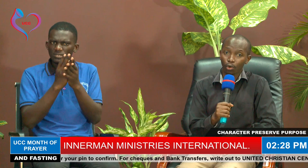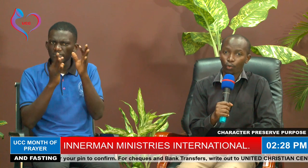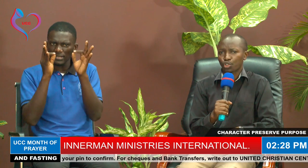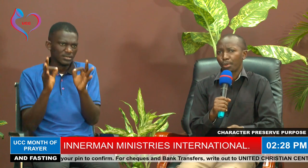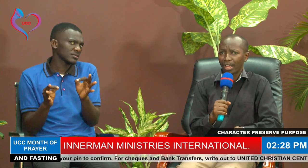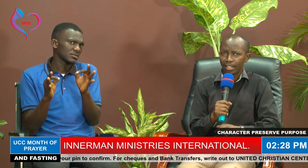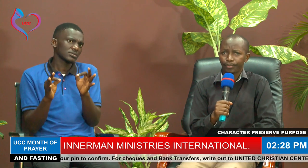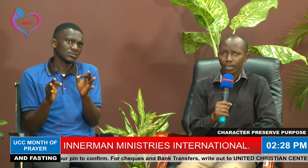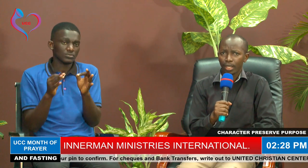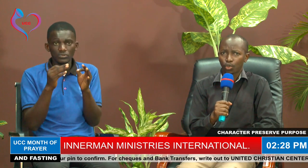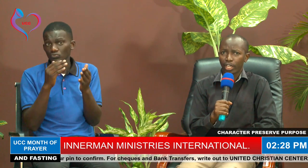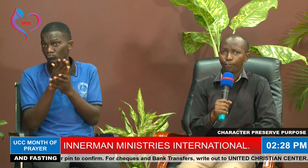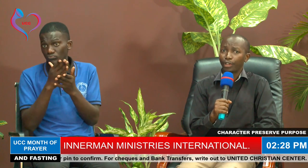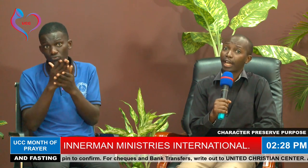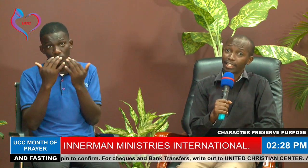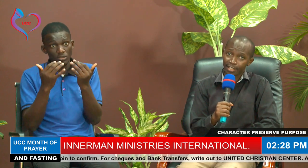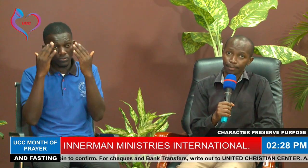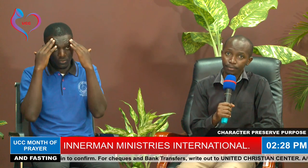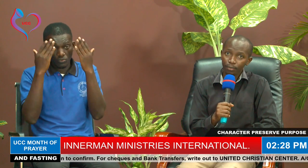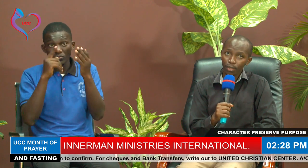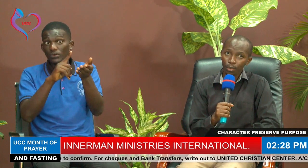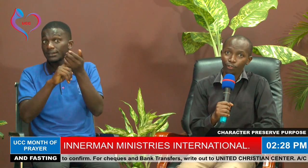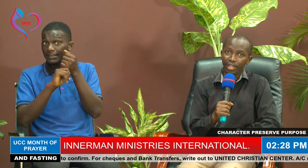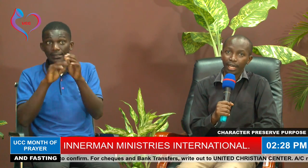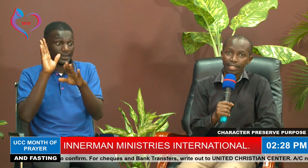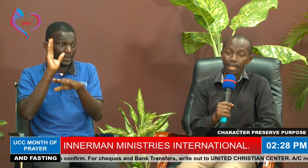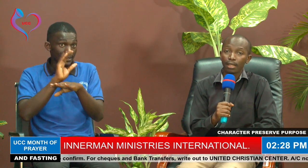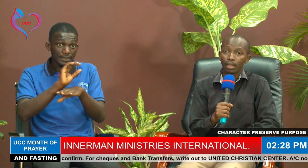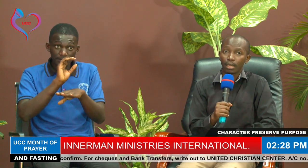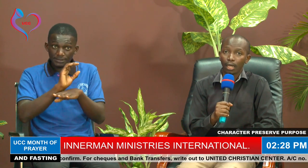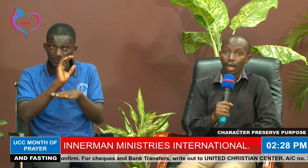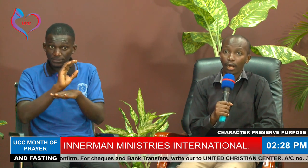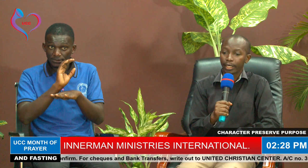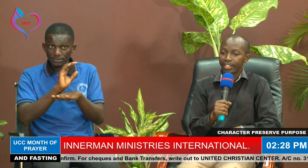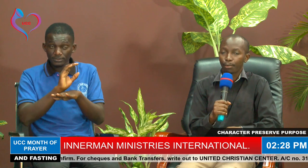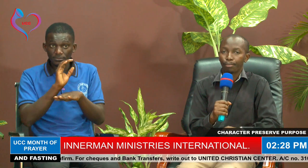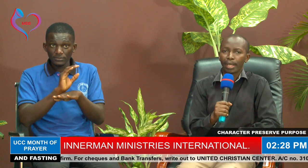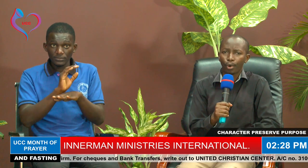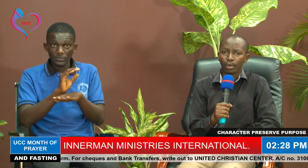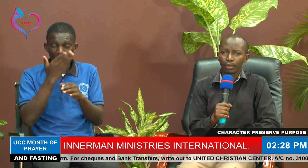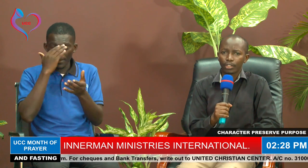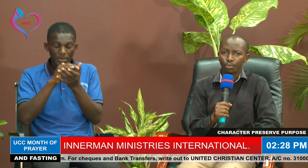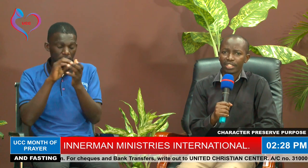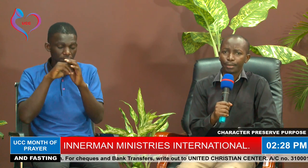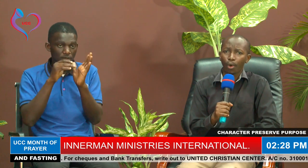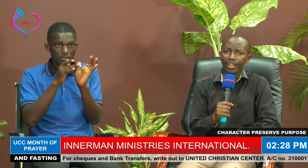Of course tobimanyi, togenda funa ekkanisa. Wenafuna ekkanisa ekkiriza mu Bible, esomesa